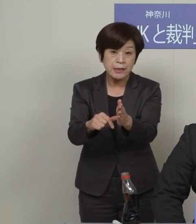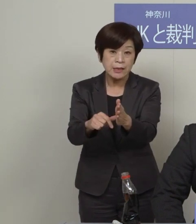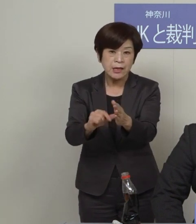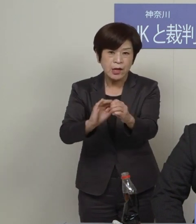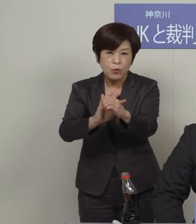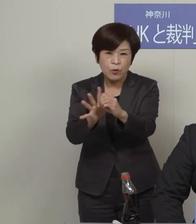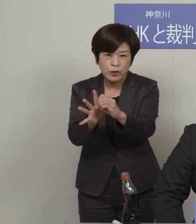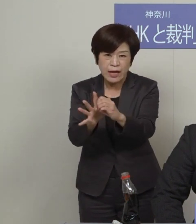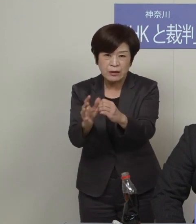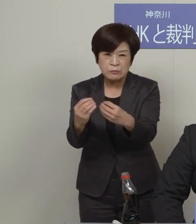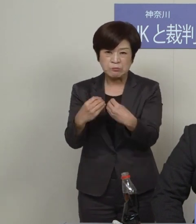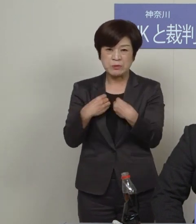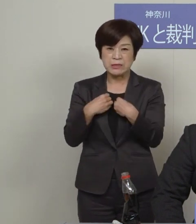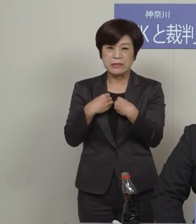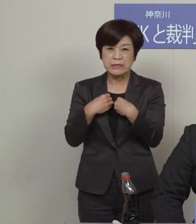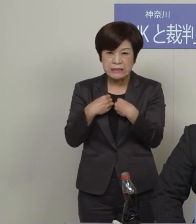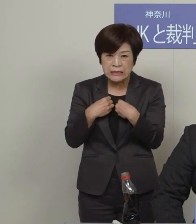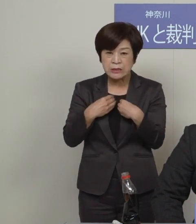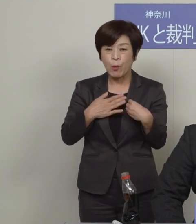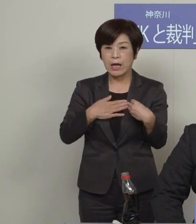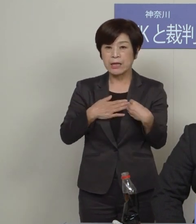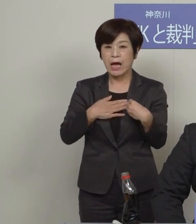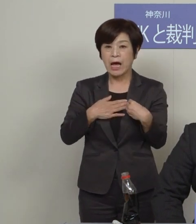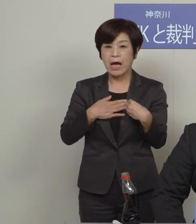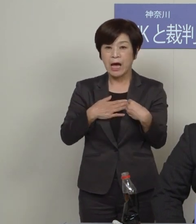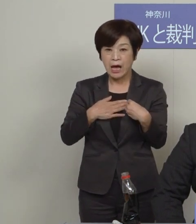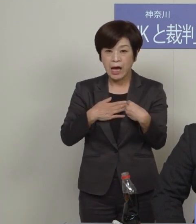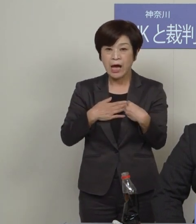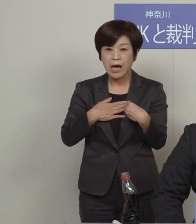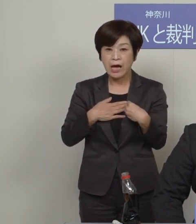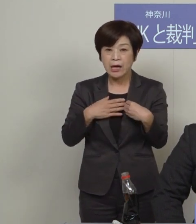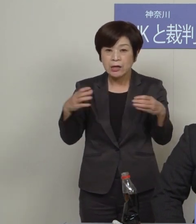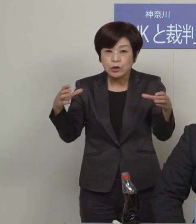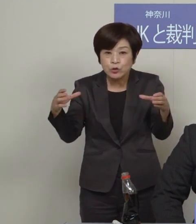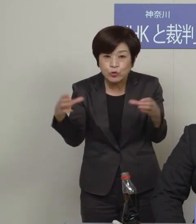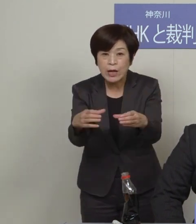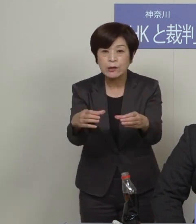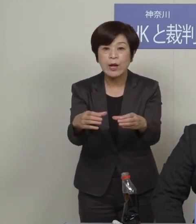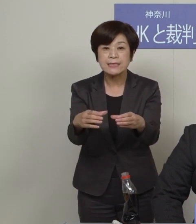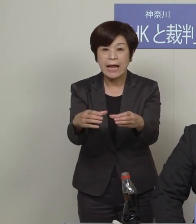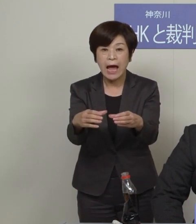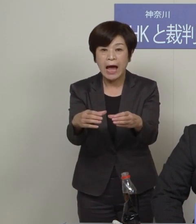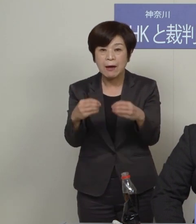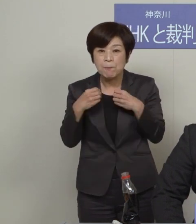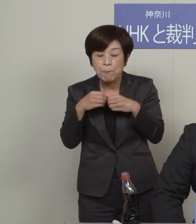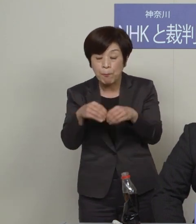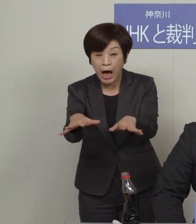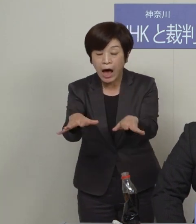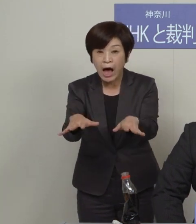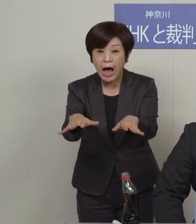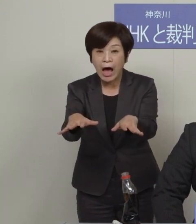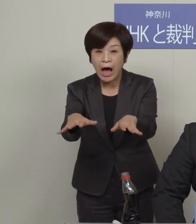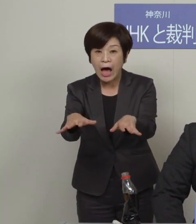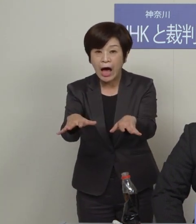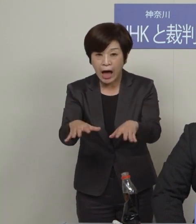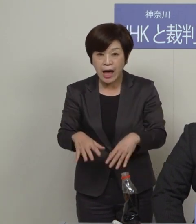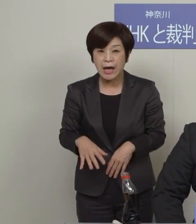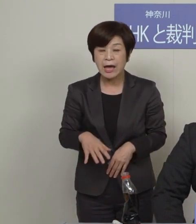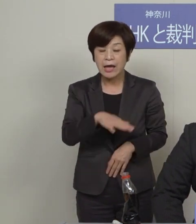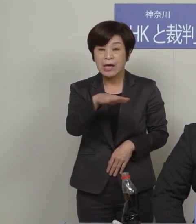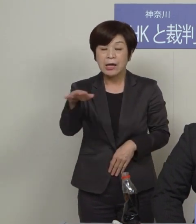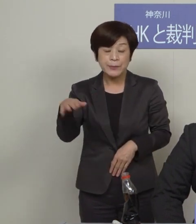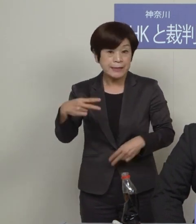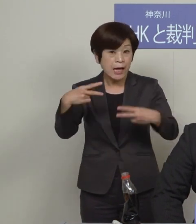ナウイルスに感染していることが発覚し、集団クラスターを起こしてしまいました。誰もがニュ